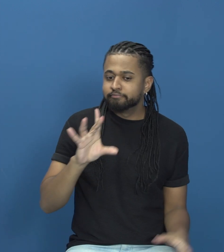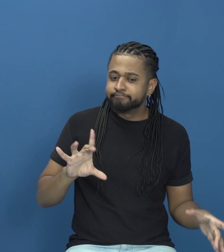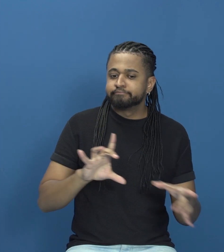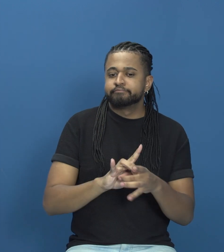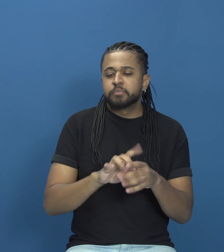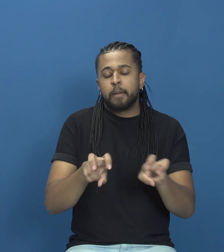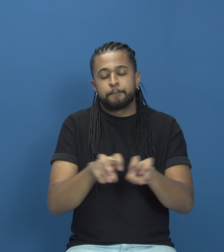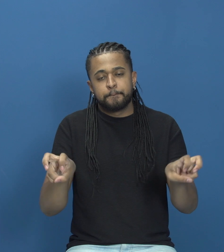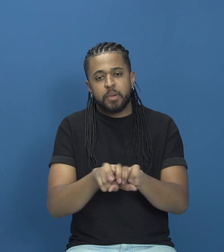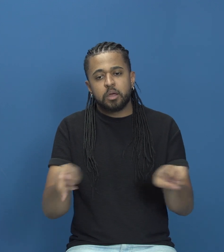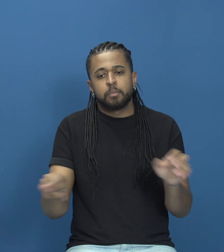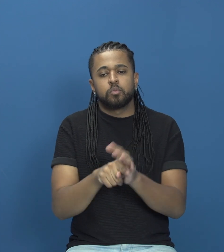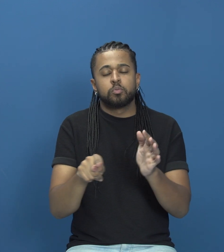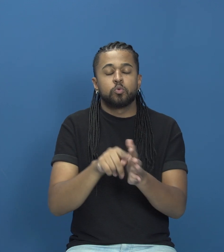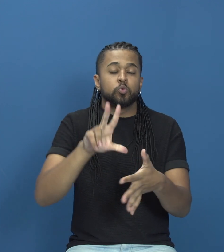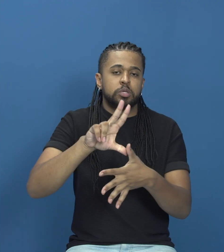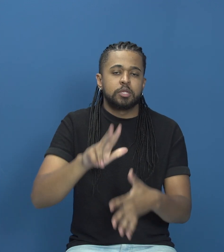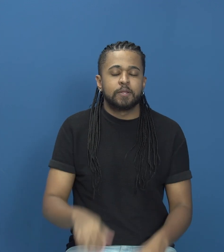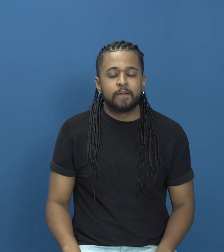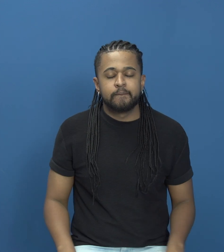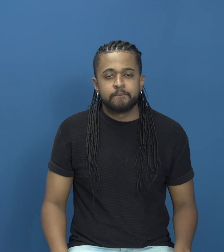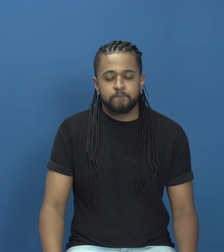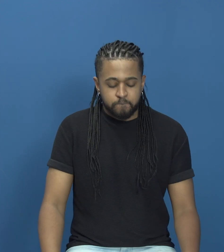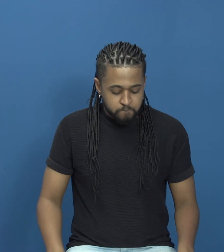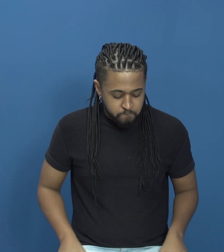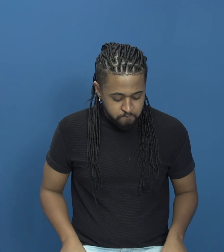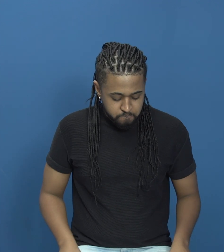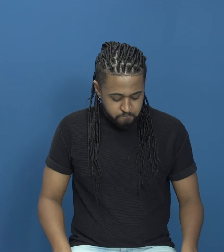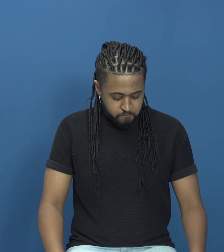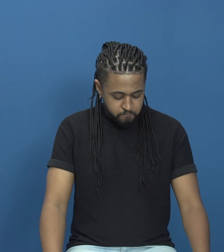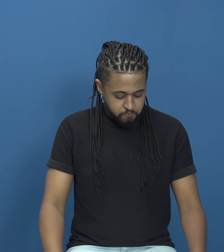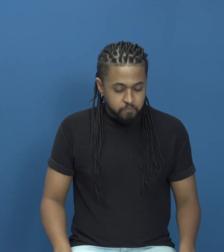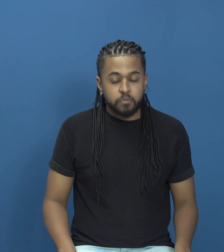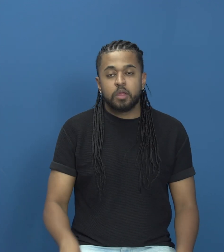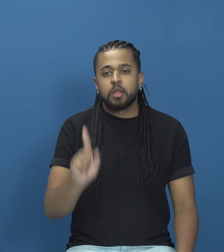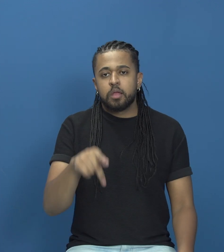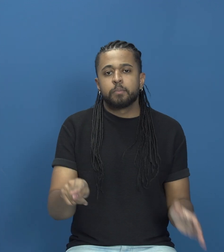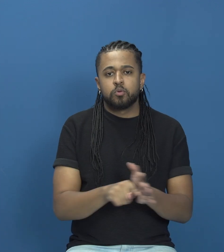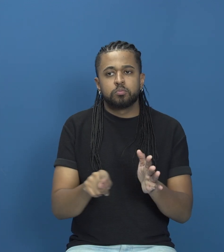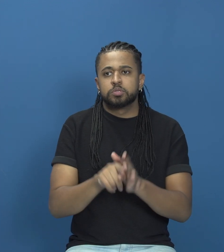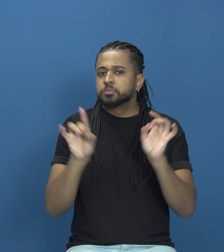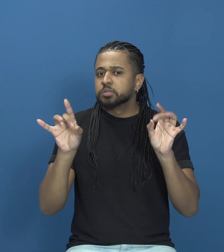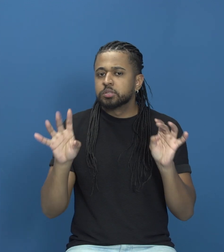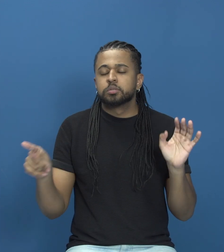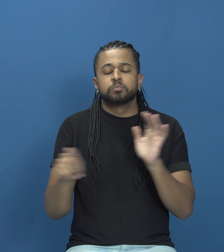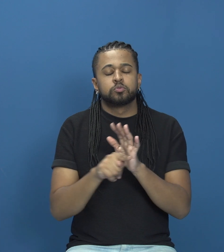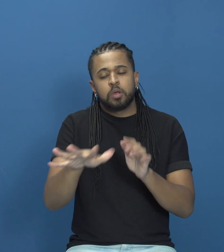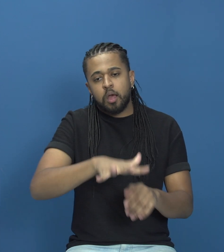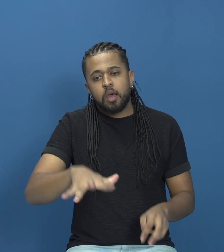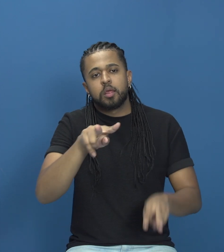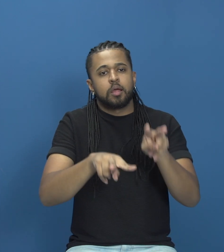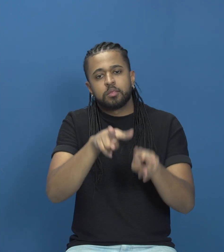às bancas compostas na UNILA, fecha parênteses, que estejam especializadas na área em